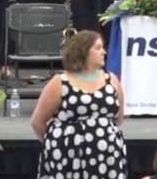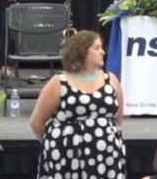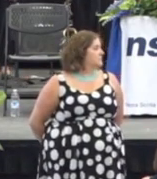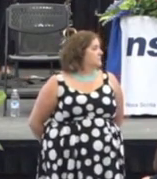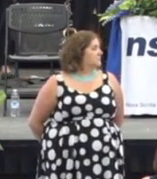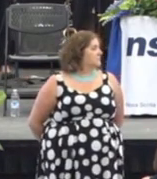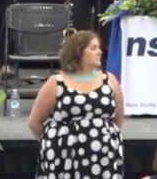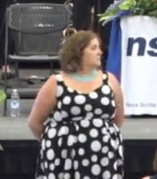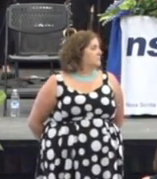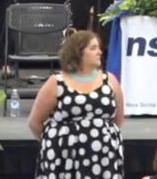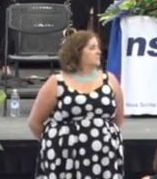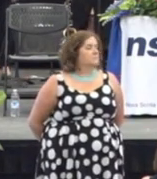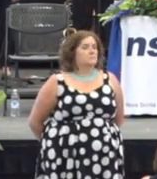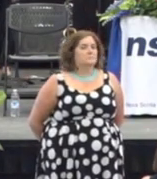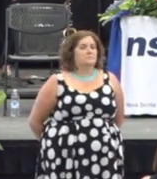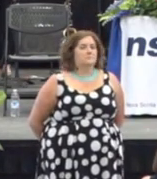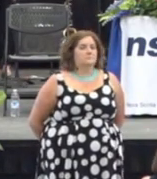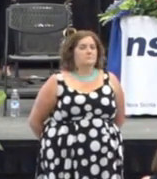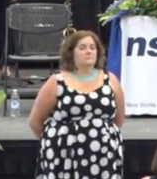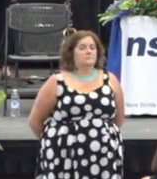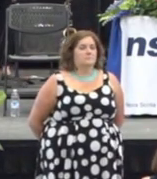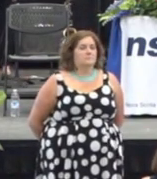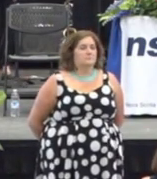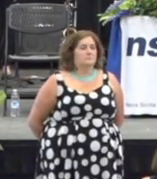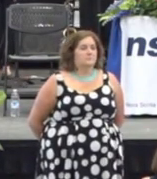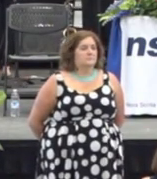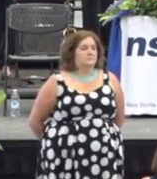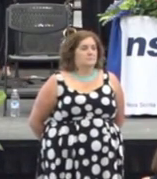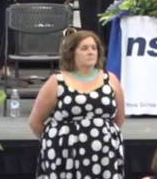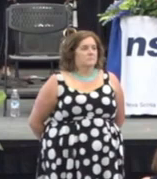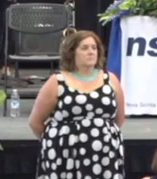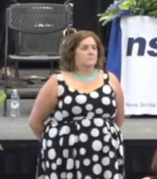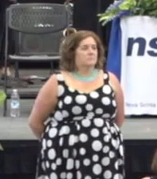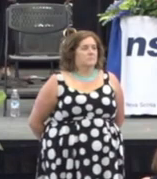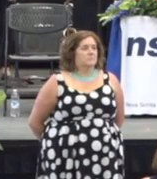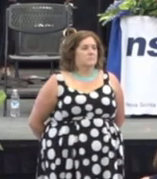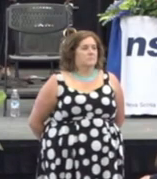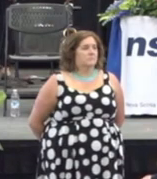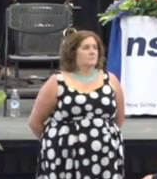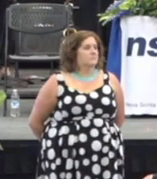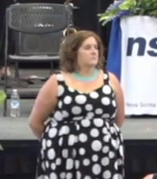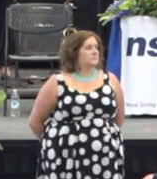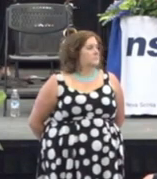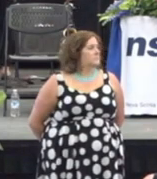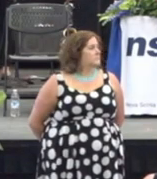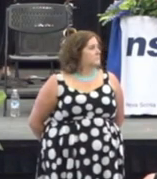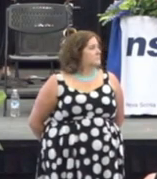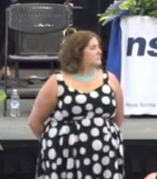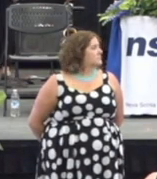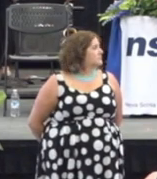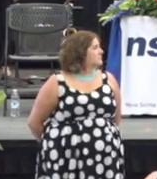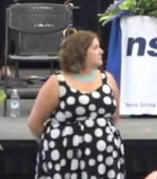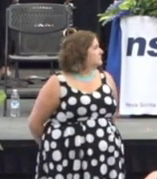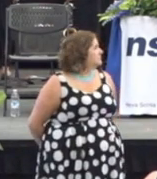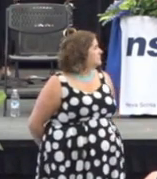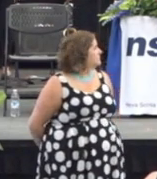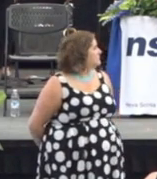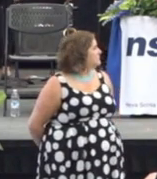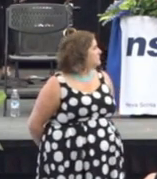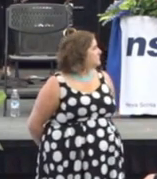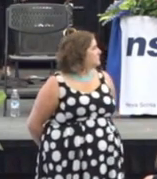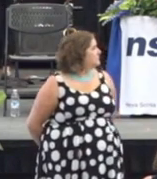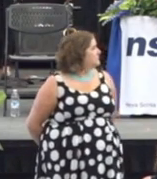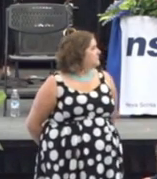tus fantasías. Vas a acordarte de esta noche mientras vivas. Una cena